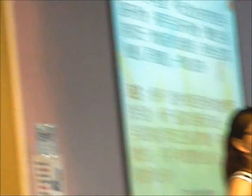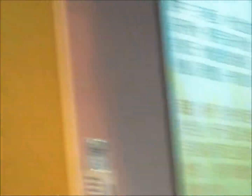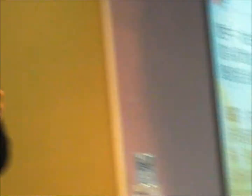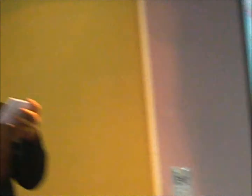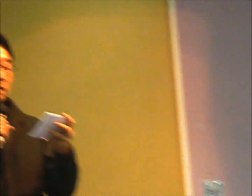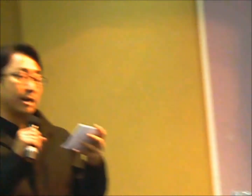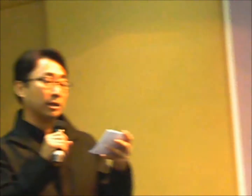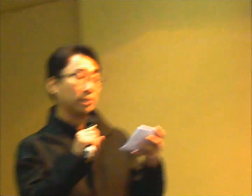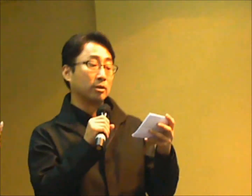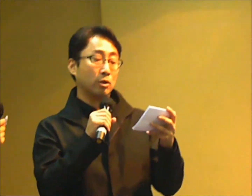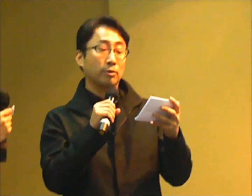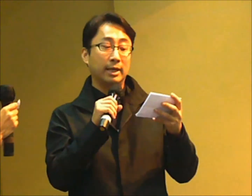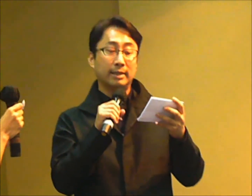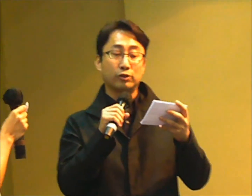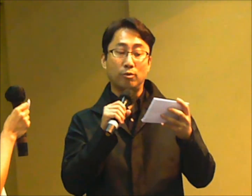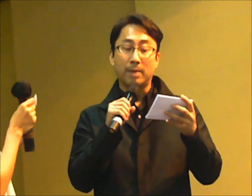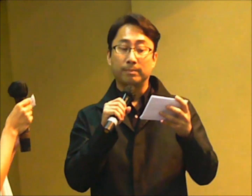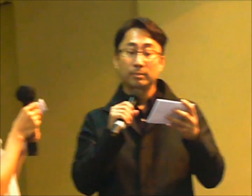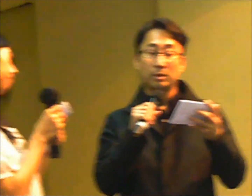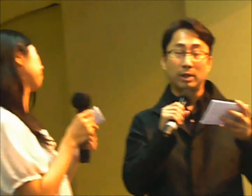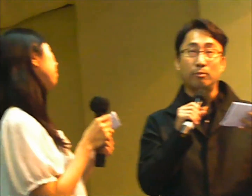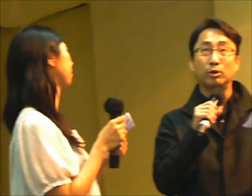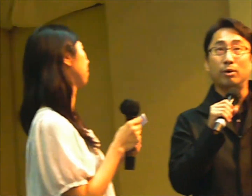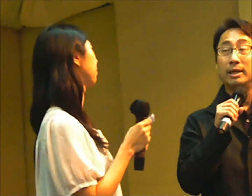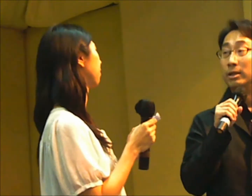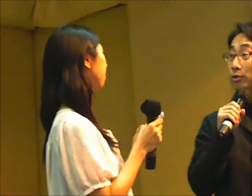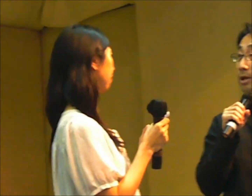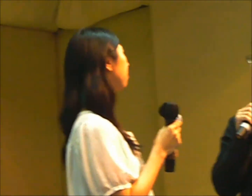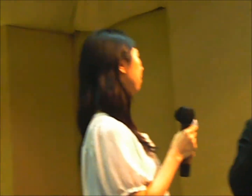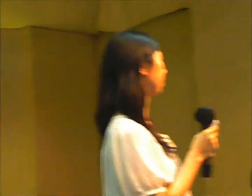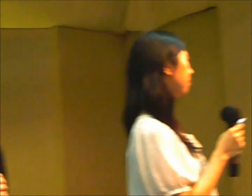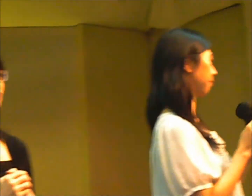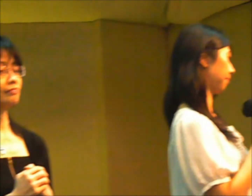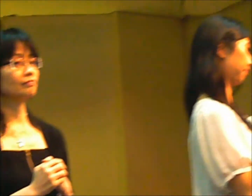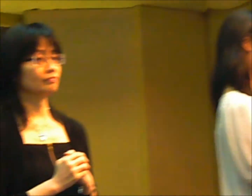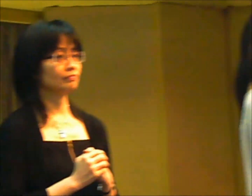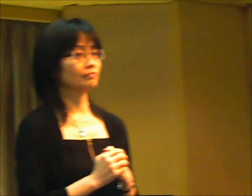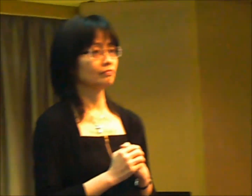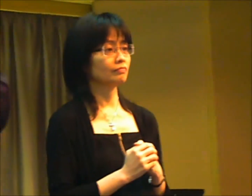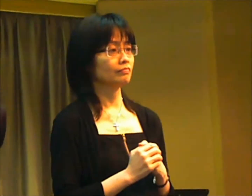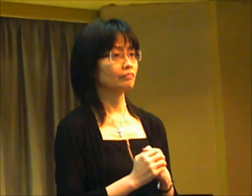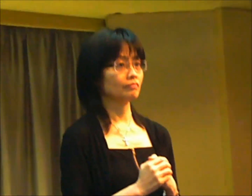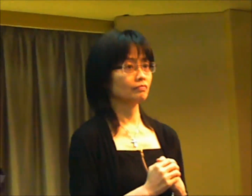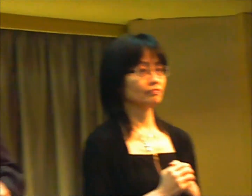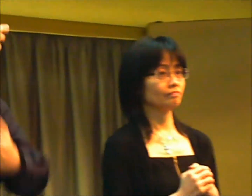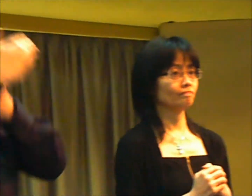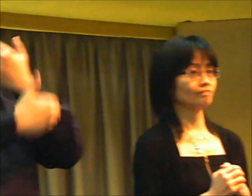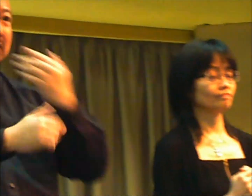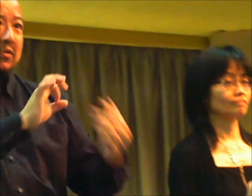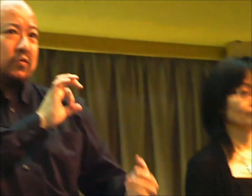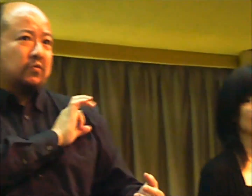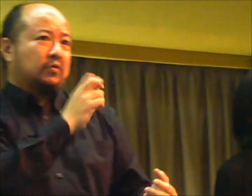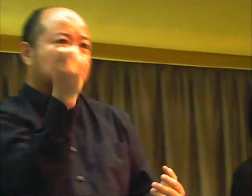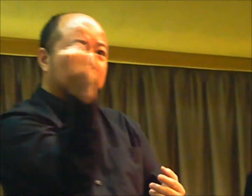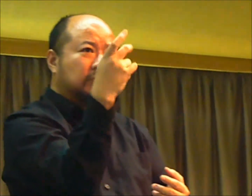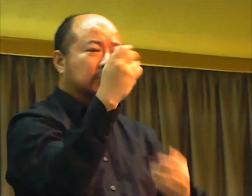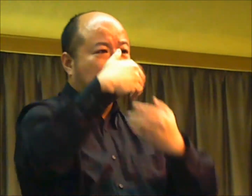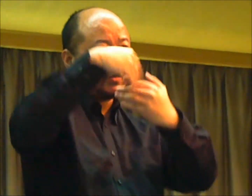嘅農健嘅組合，佢哋會同我哋演出啦。喺呢個感恩舞裏面出之外咧，我哋仲有其他嘅農健組織